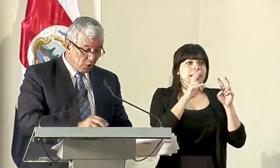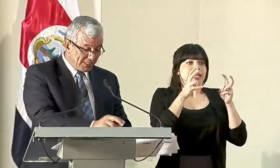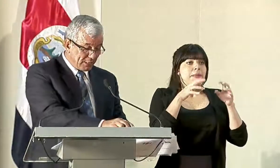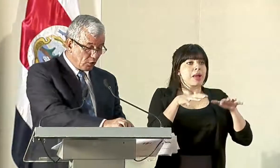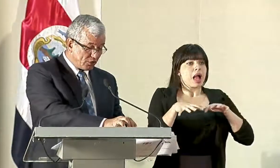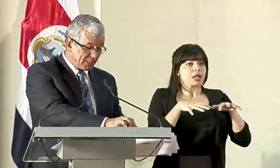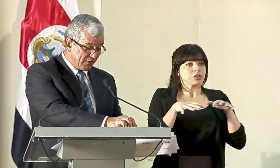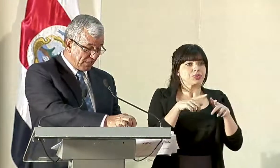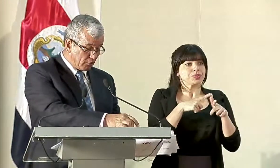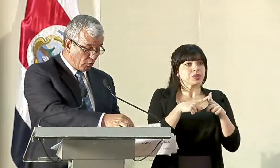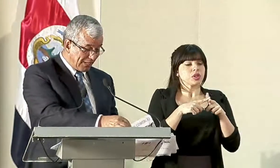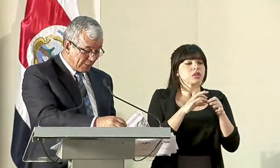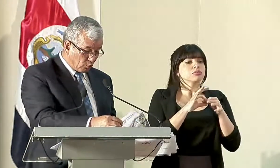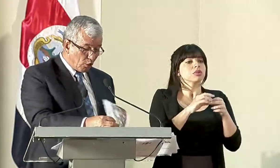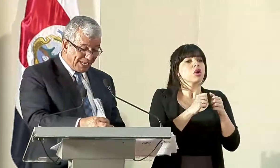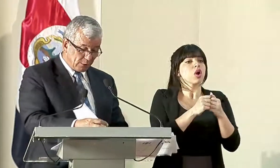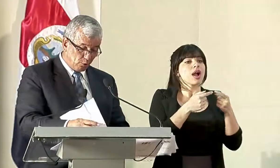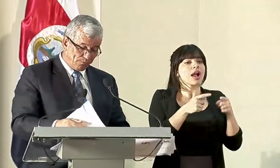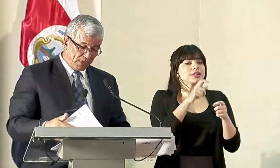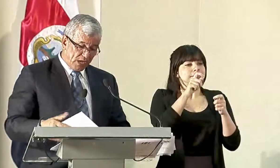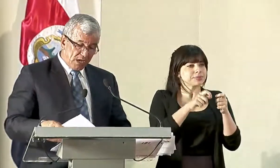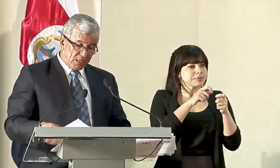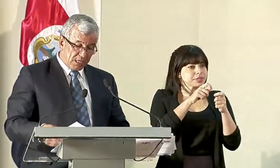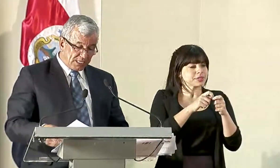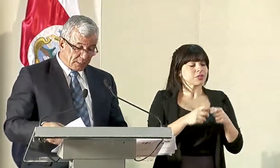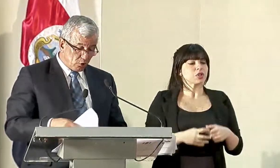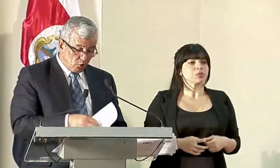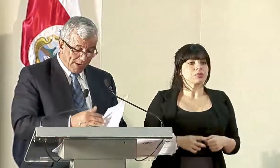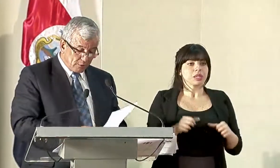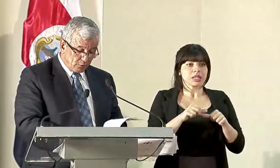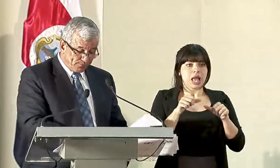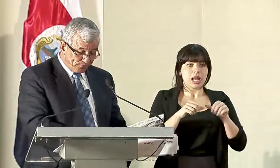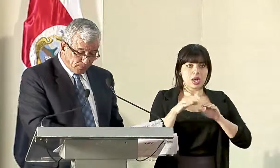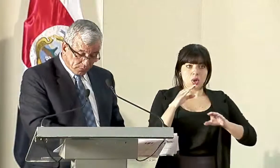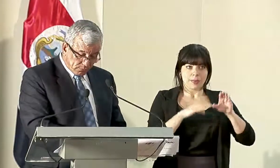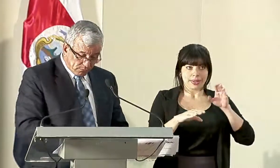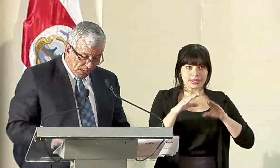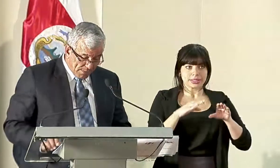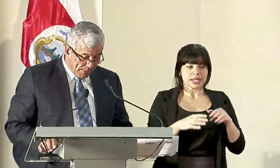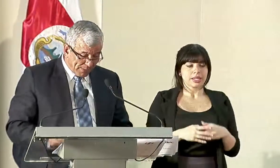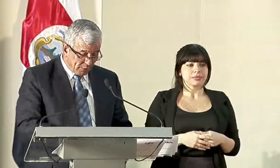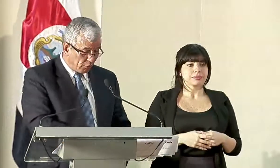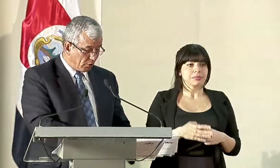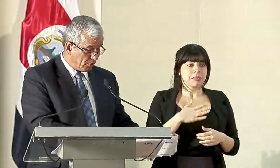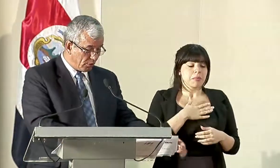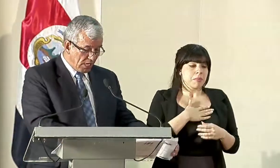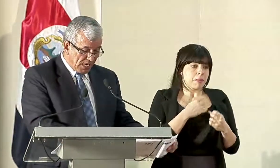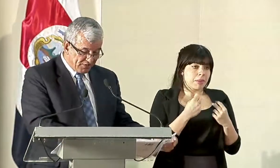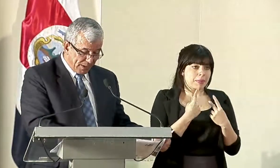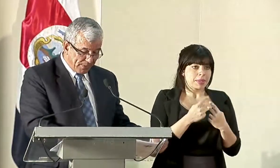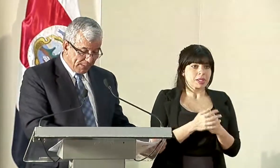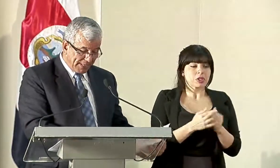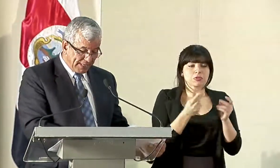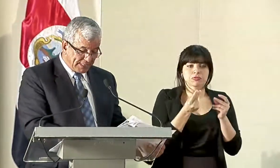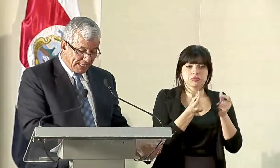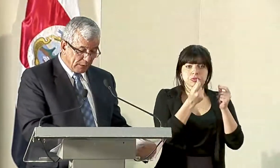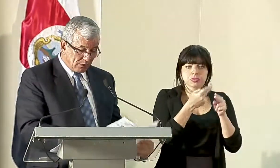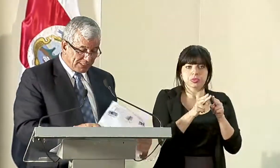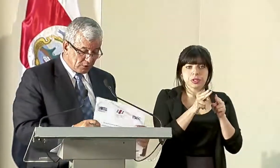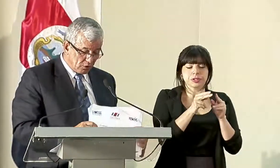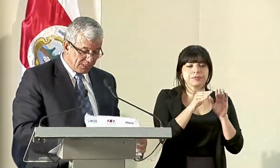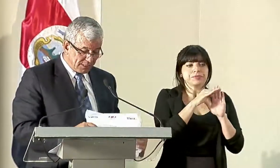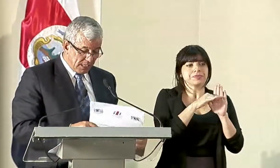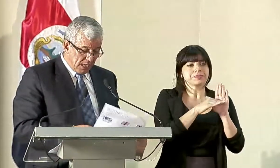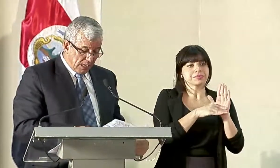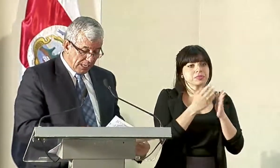En este tema de acciones, entonces, en relación con el caso concreto del sector comercio, me permito rápidamente citar